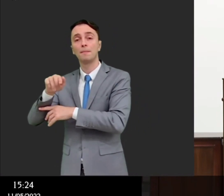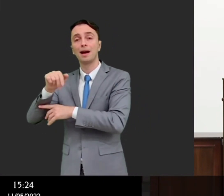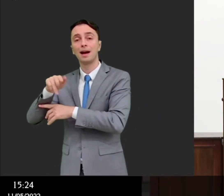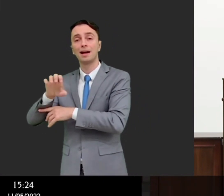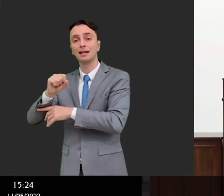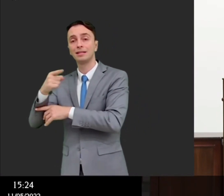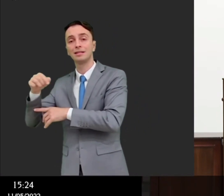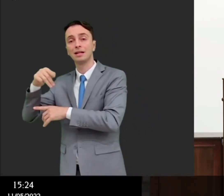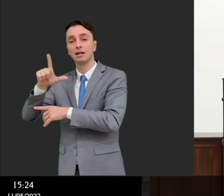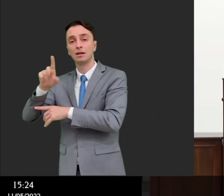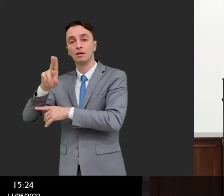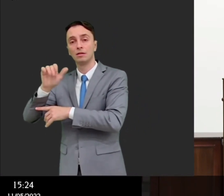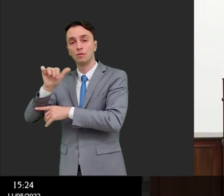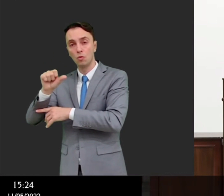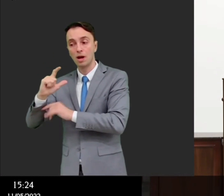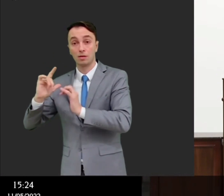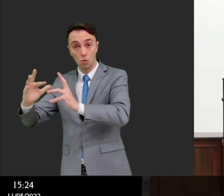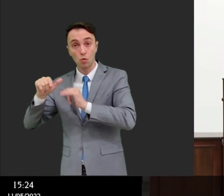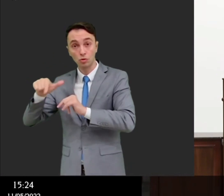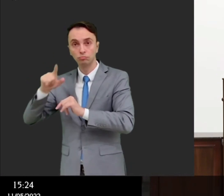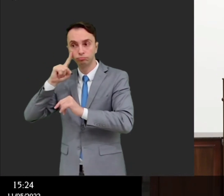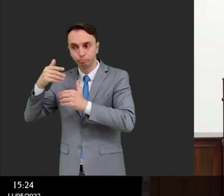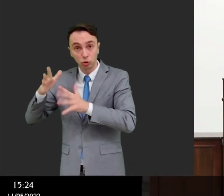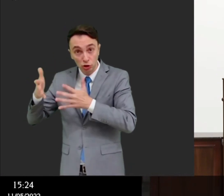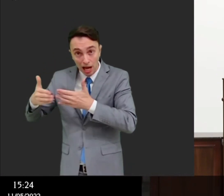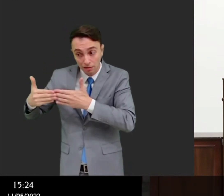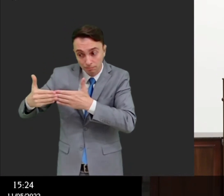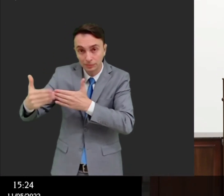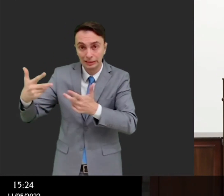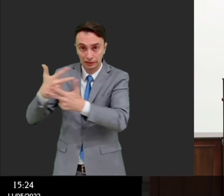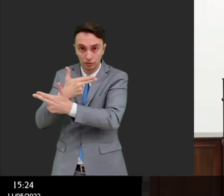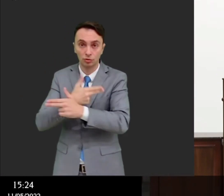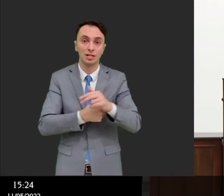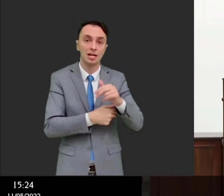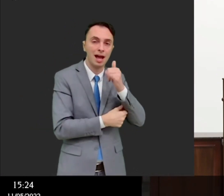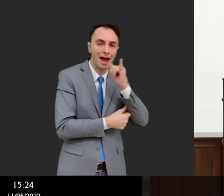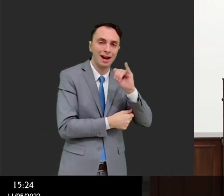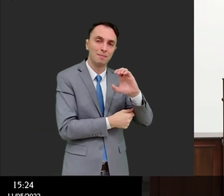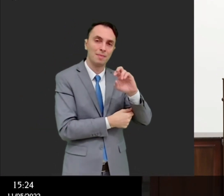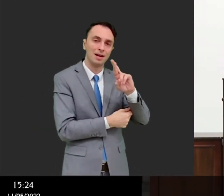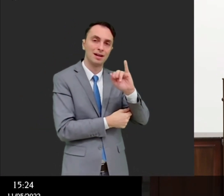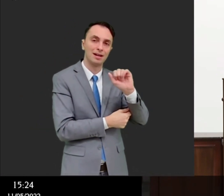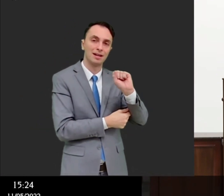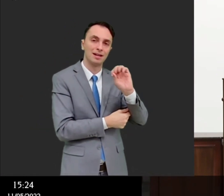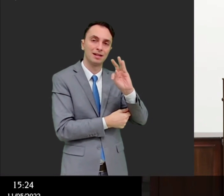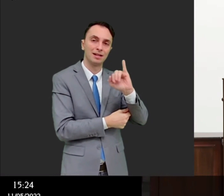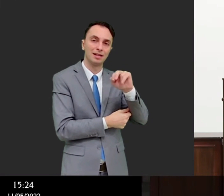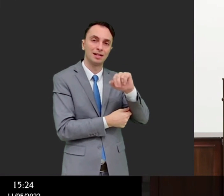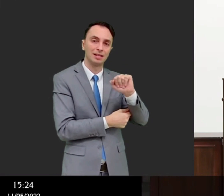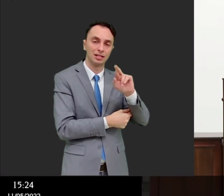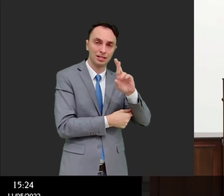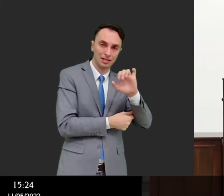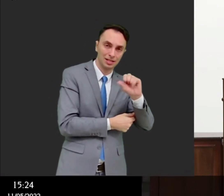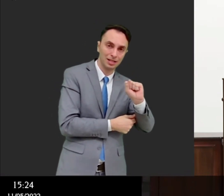está passando por uma cirurgia. E a irmã Cristina Reis, auxiliar da Porta de Ipiranga, pede